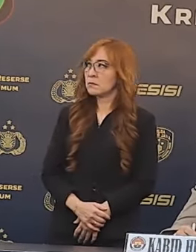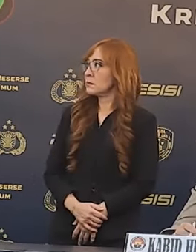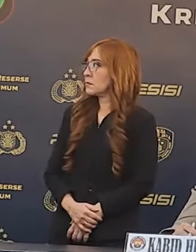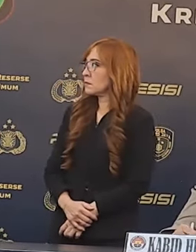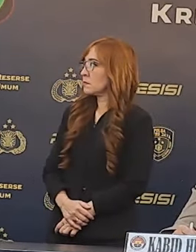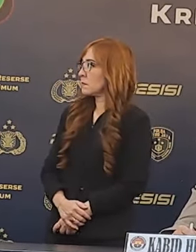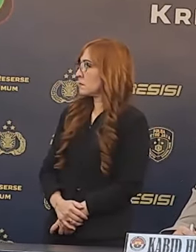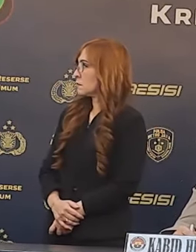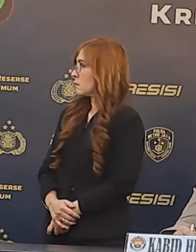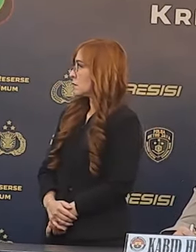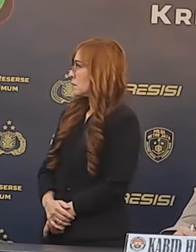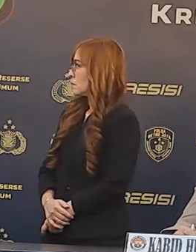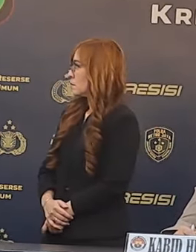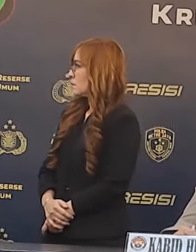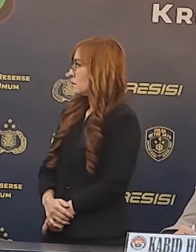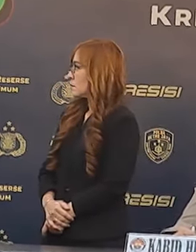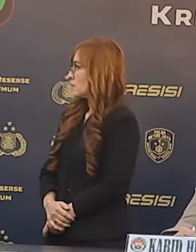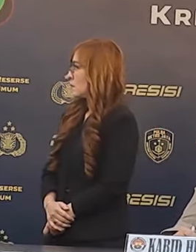Iya.